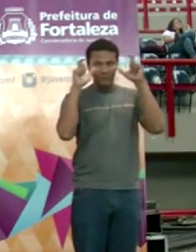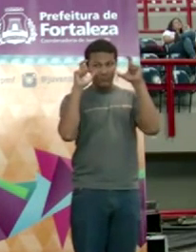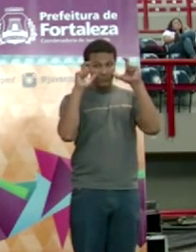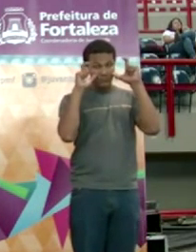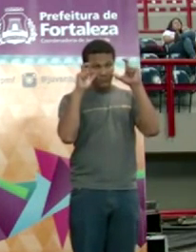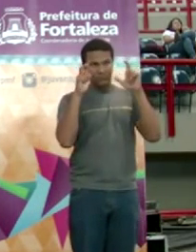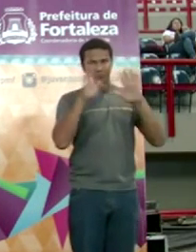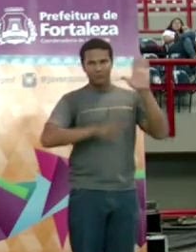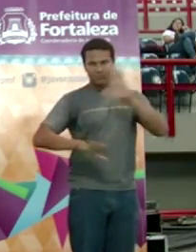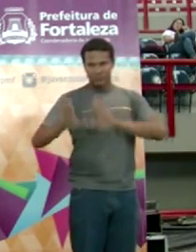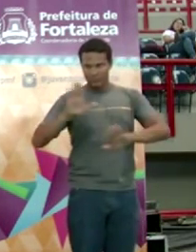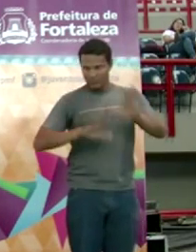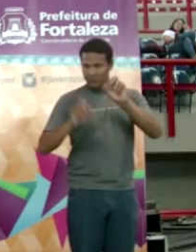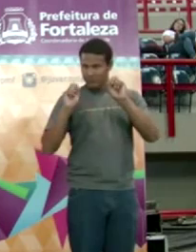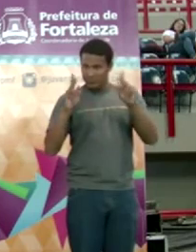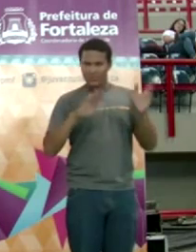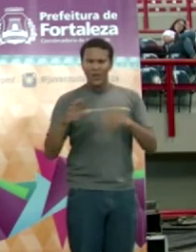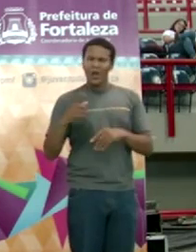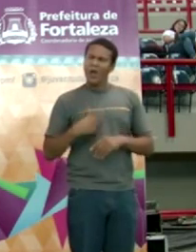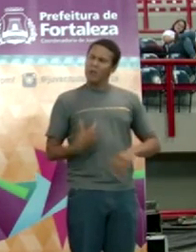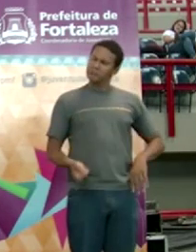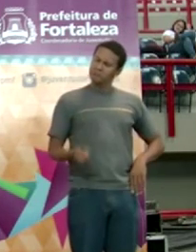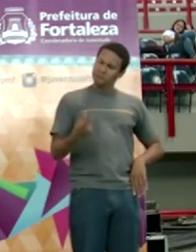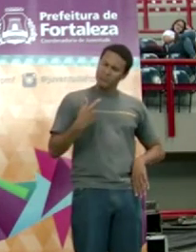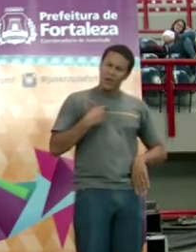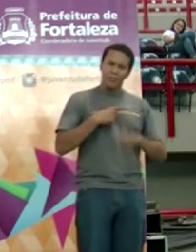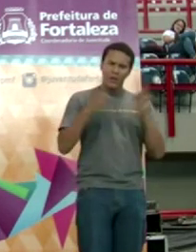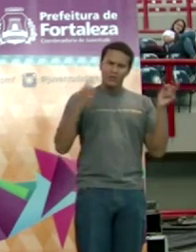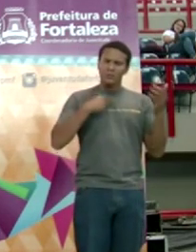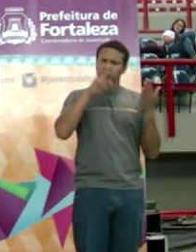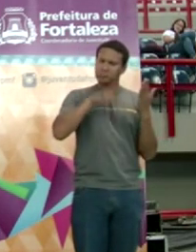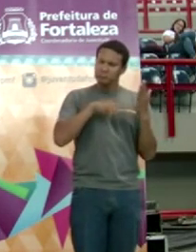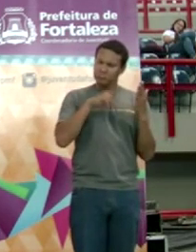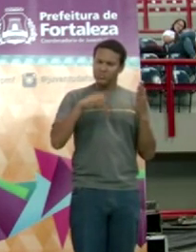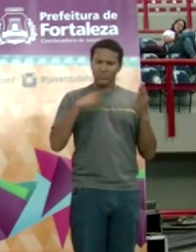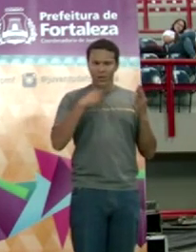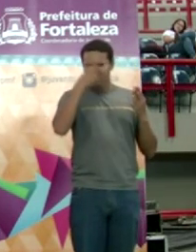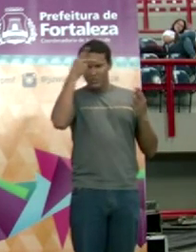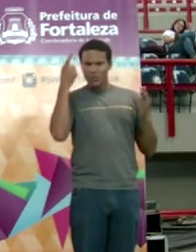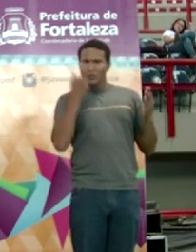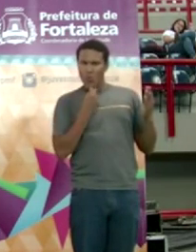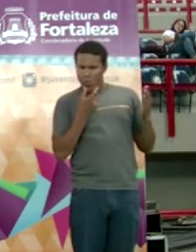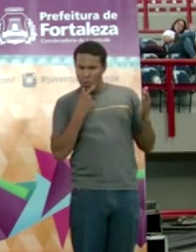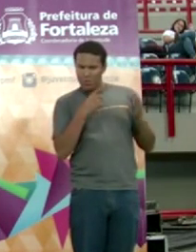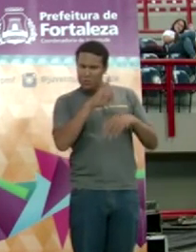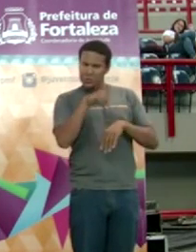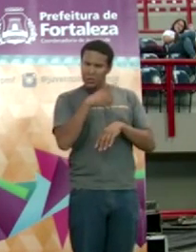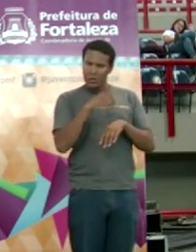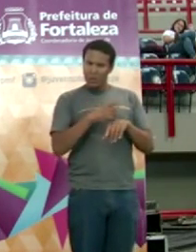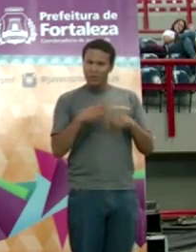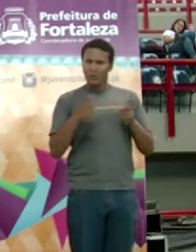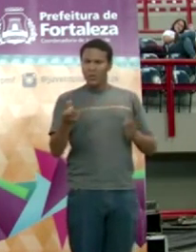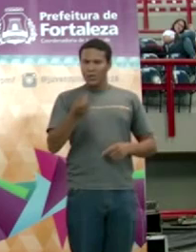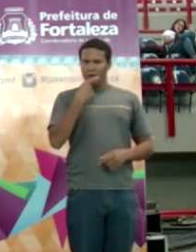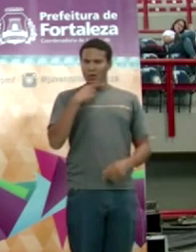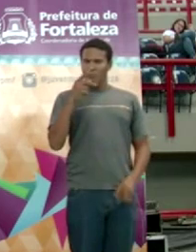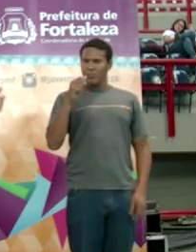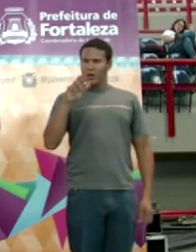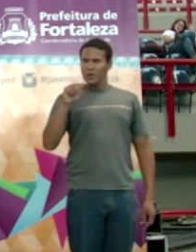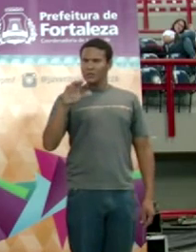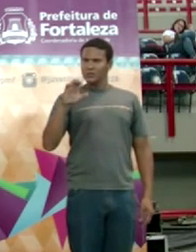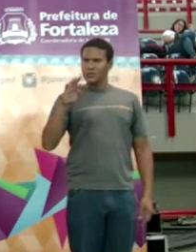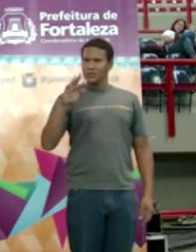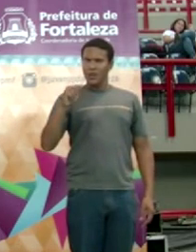isso. Professor, mas eu li que tinha um cara que estava com dengue, ele tomou paracetamol e